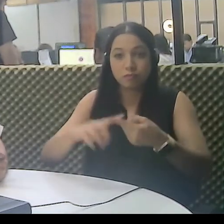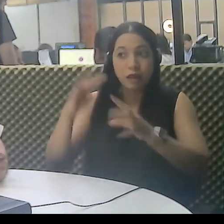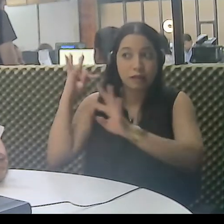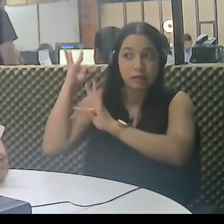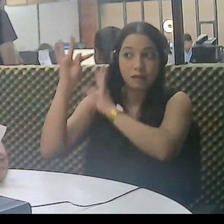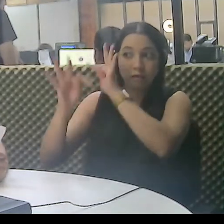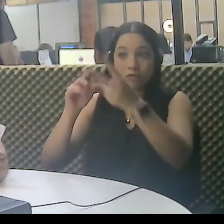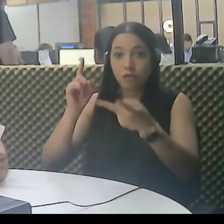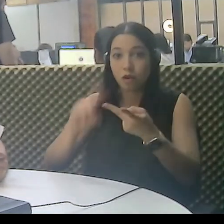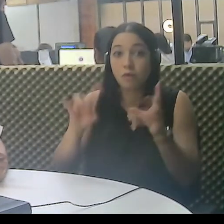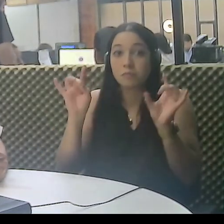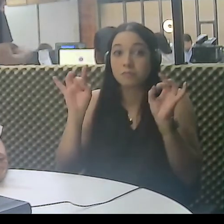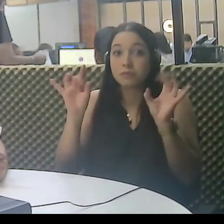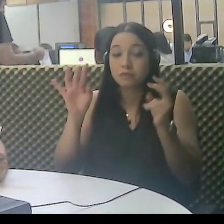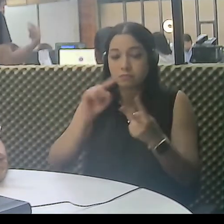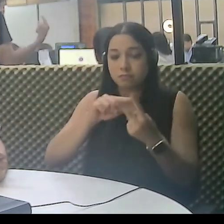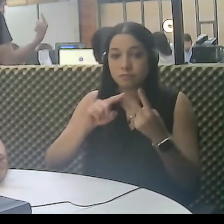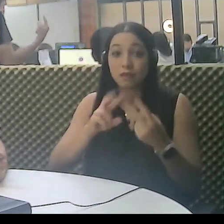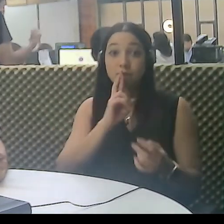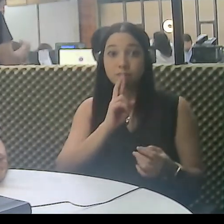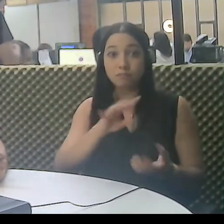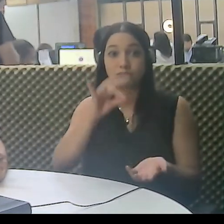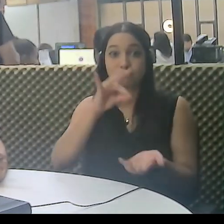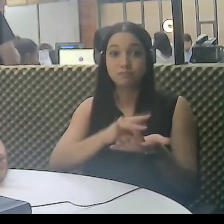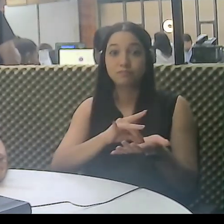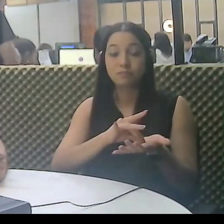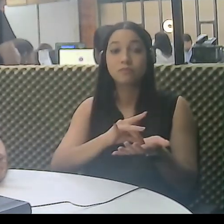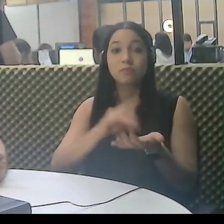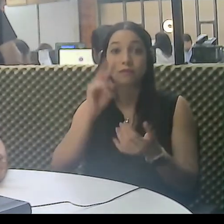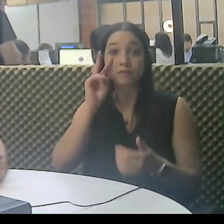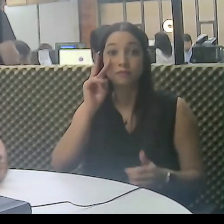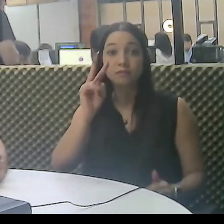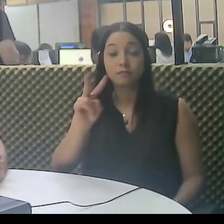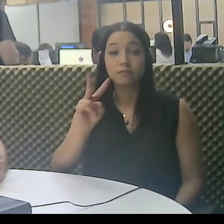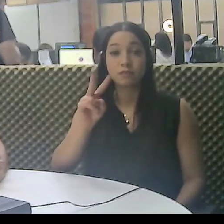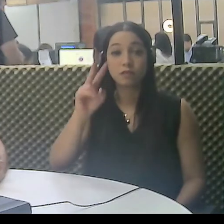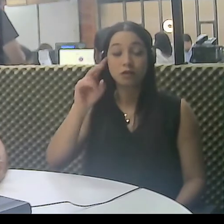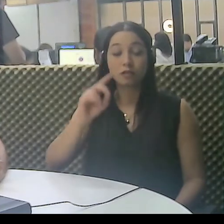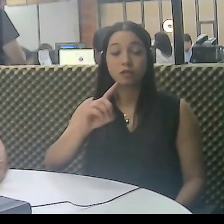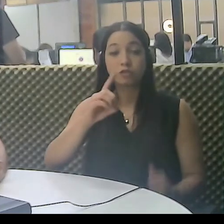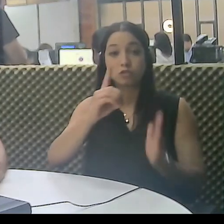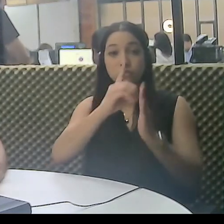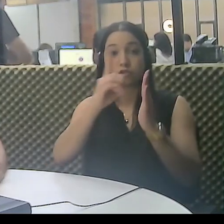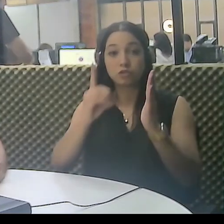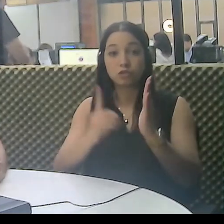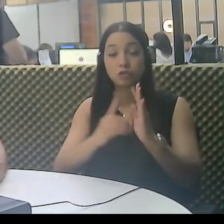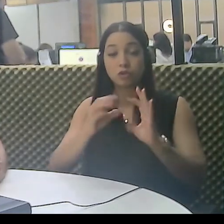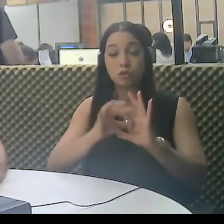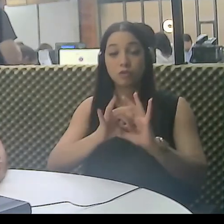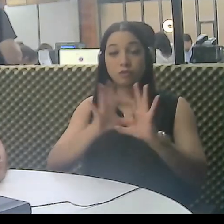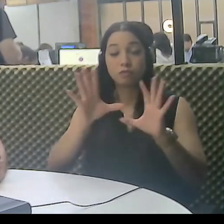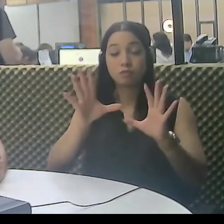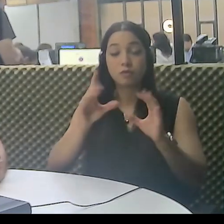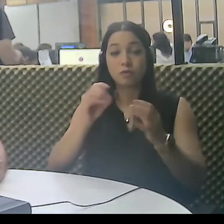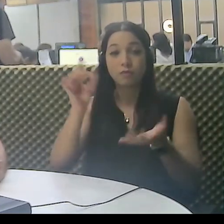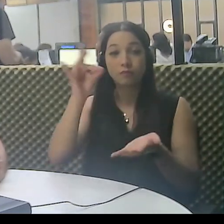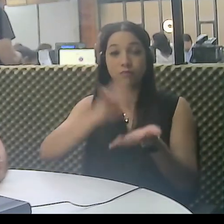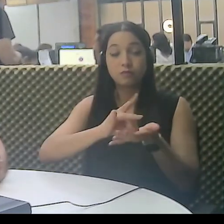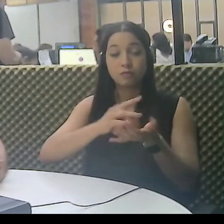e não tradicional. O resultado definitivo pode ser conferido no Diário Oficial do Município no portal da